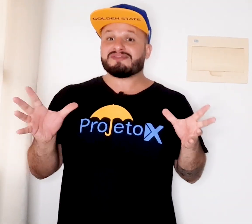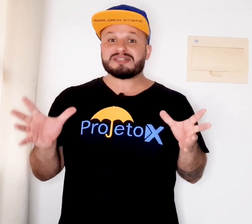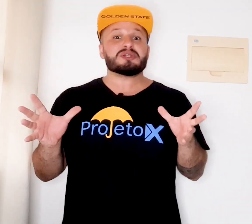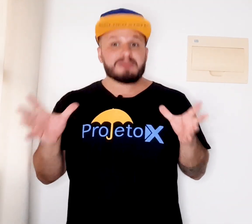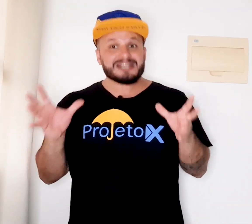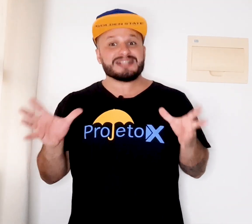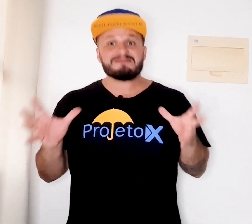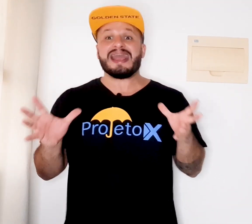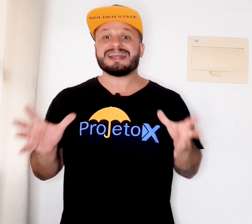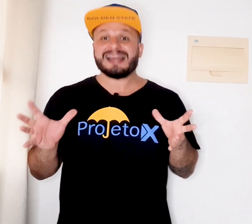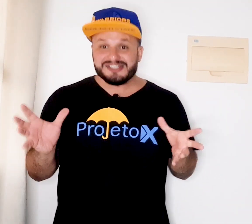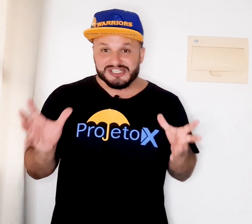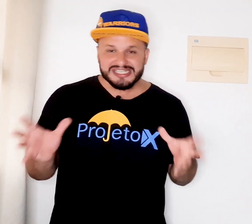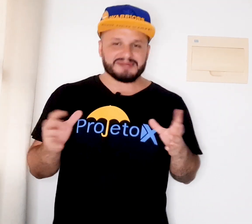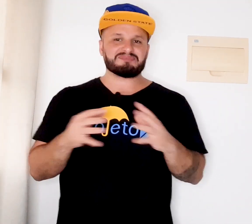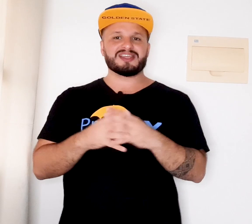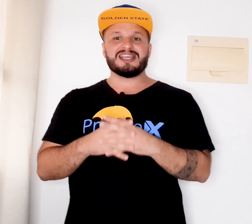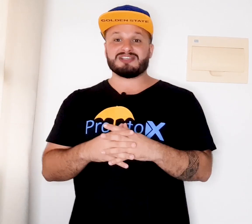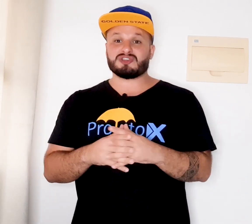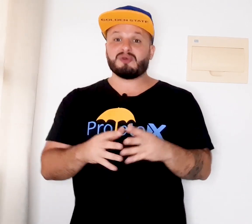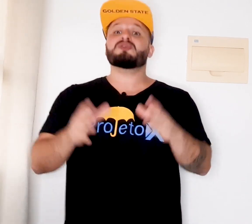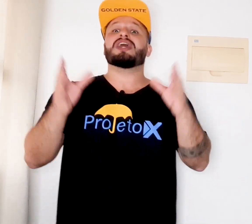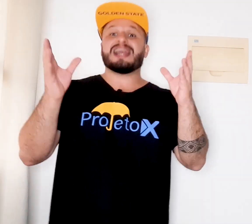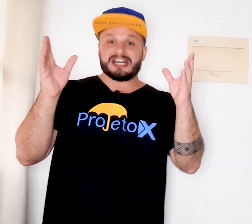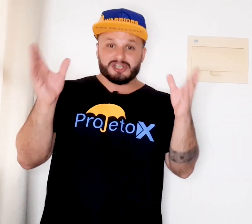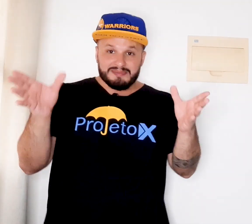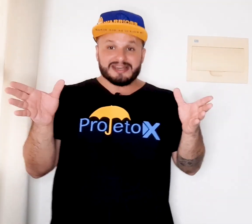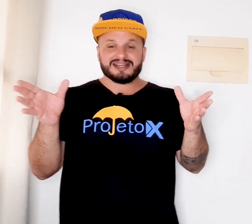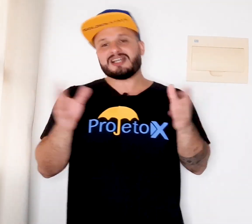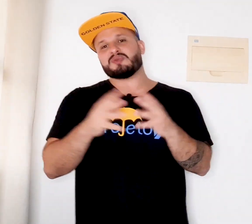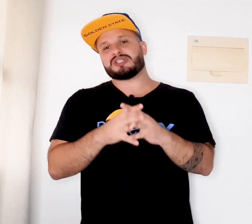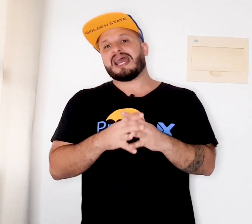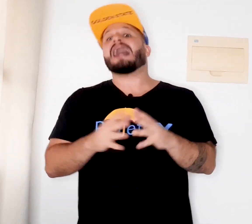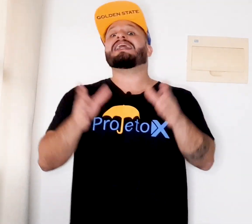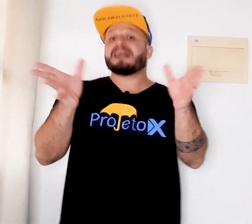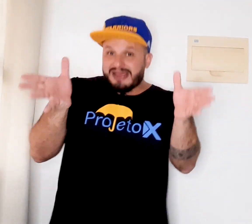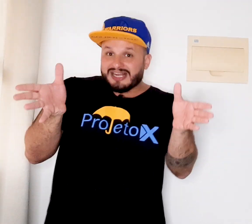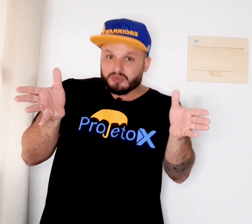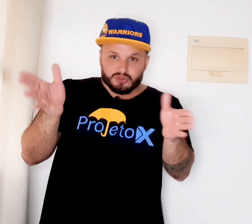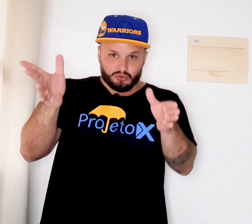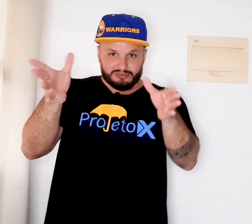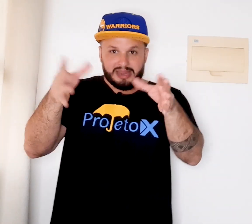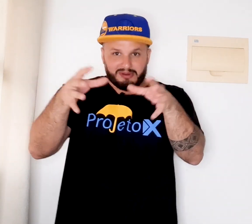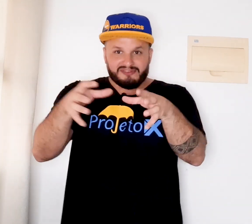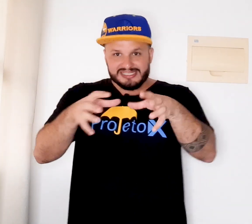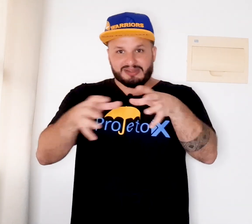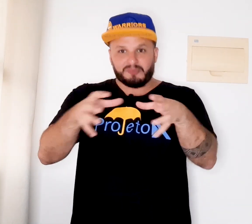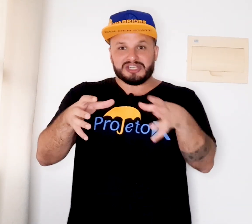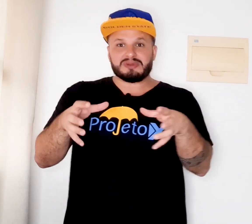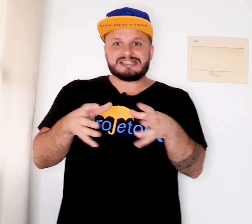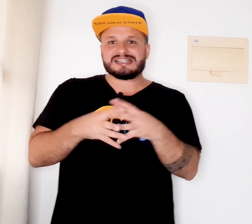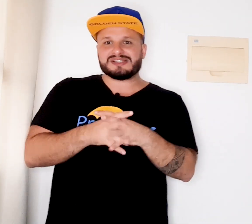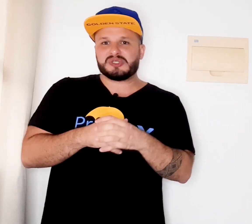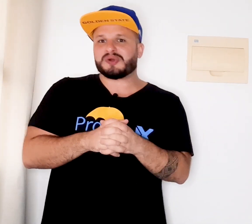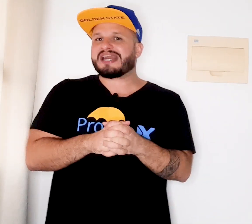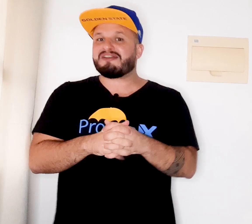fazemos parte da América Latina, que somos latino-americanos aqui na América do Sul. É bom fazer essa contextualização